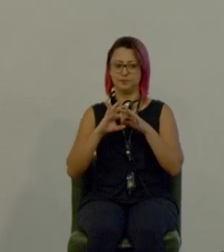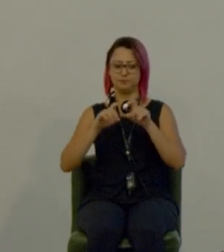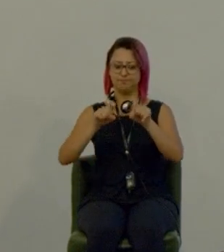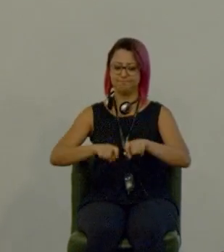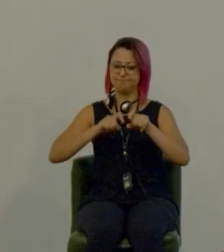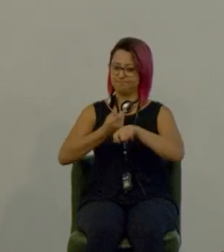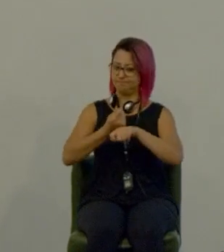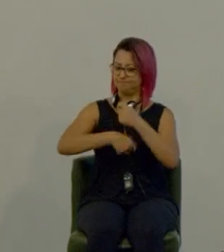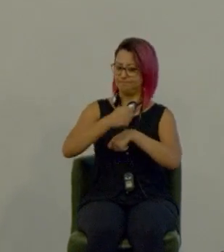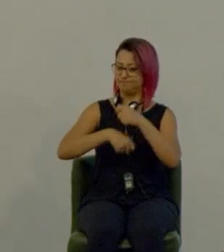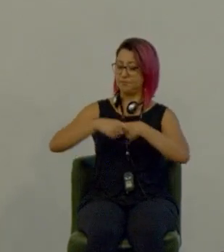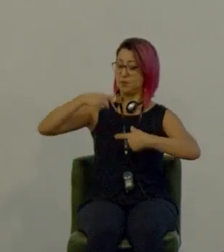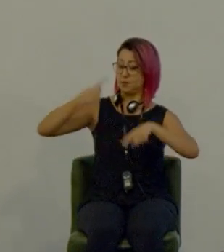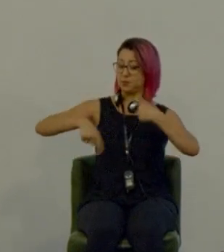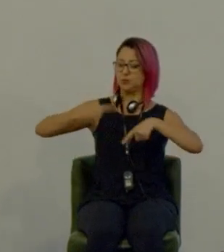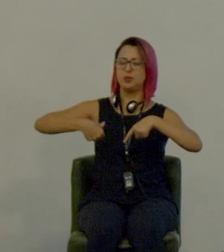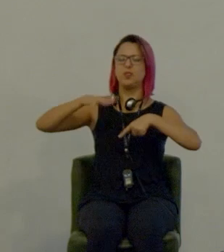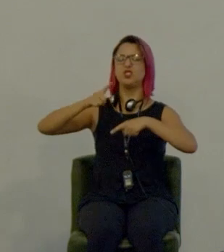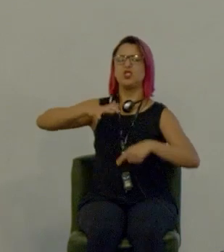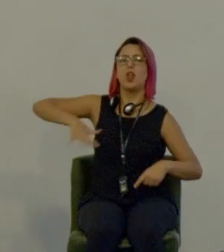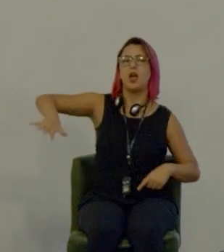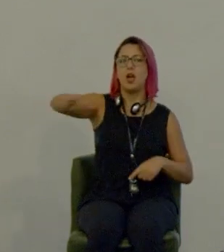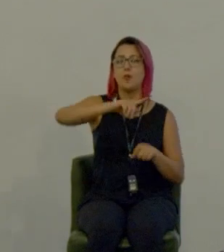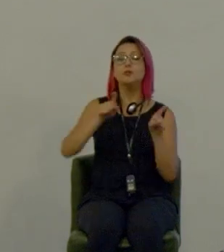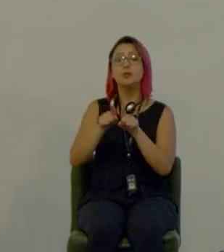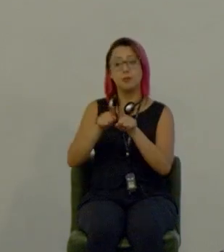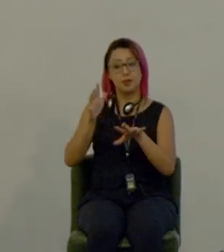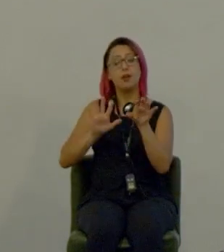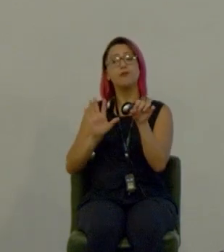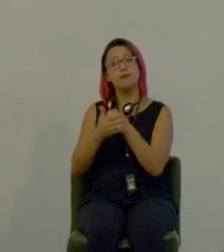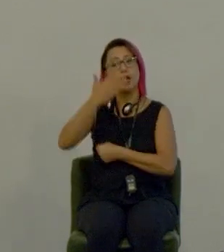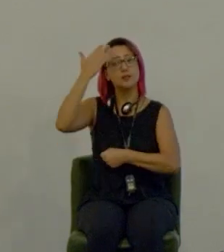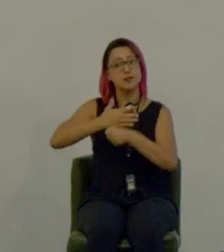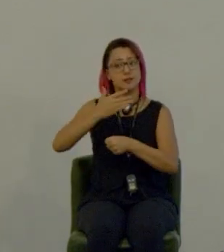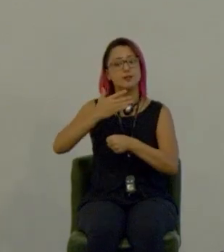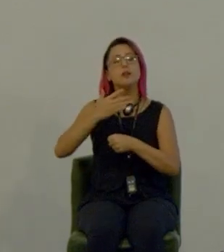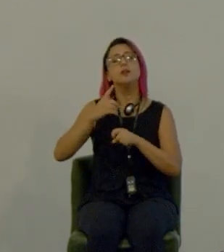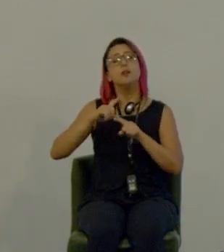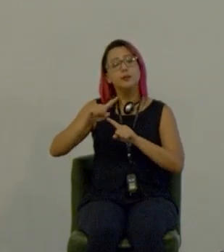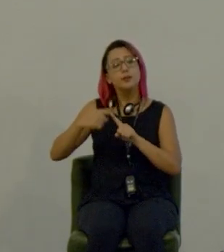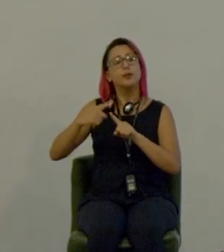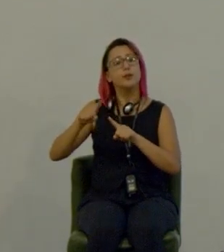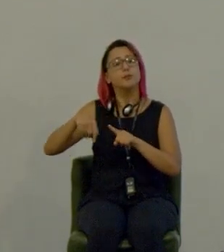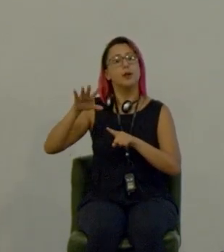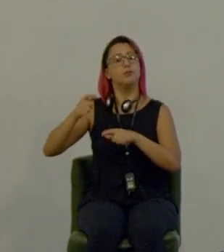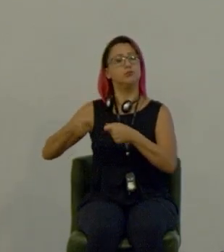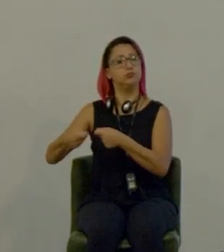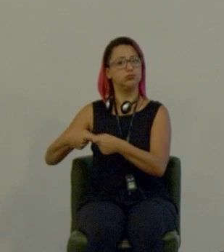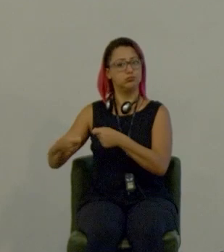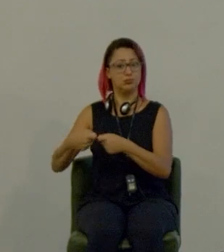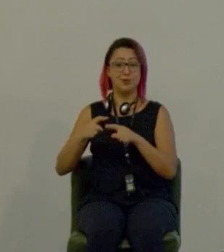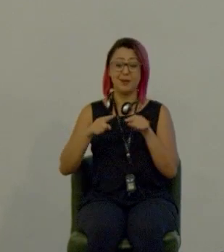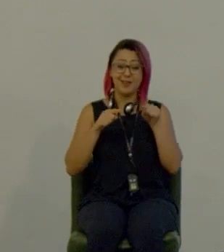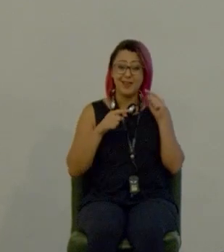uma perspectiva política mais totalitária, eu diria até fascista, e essas formas de cultivo hipercontroladas. Essa maneira de estar no mundo, de